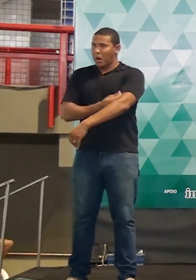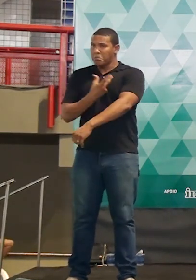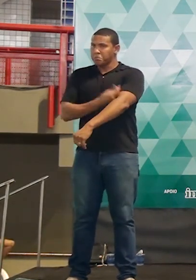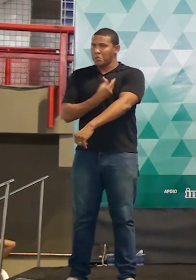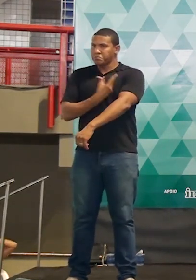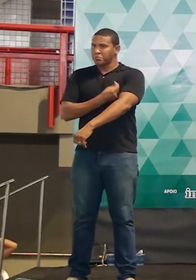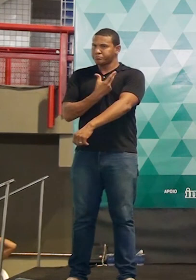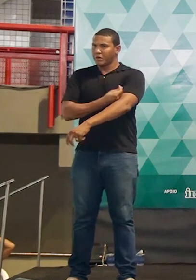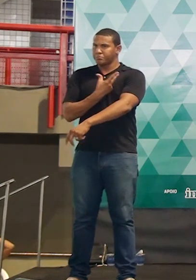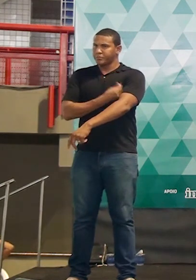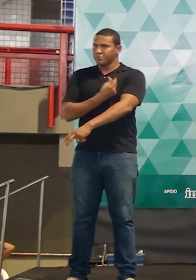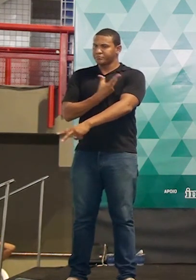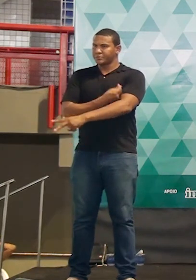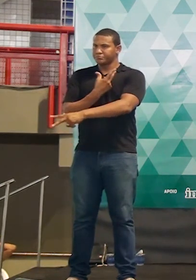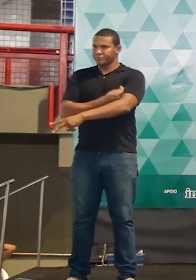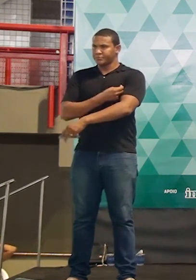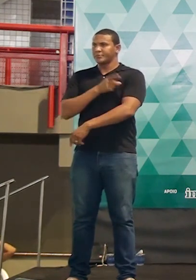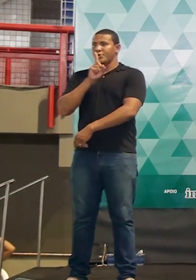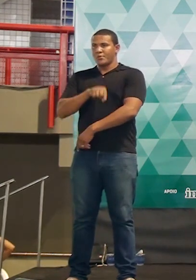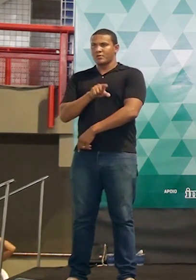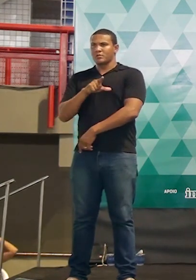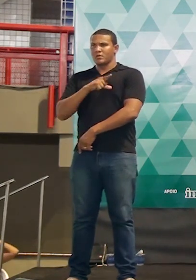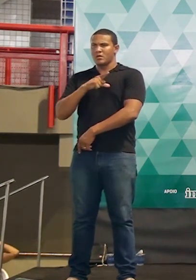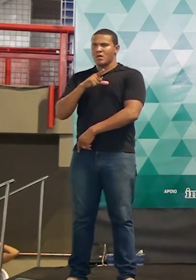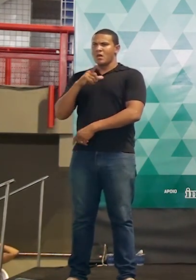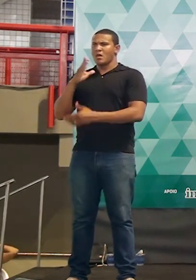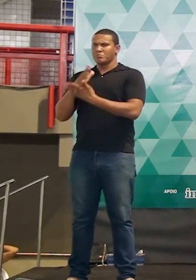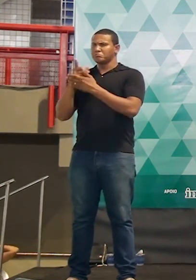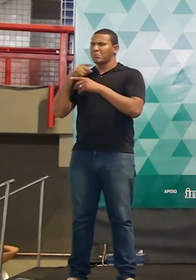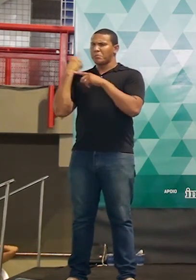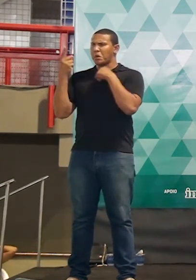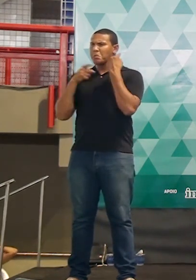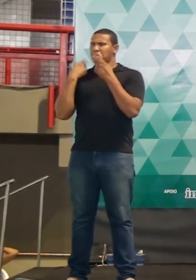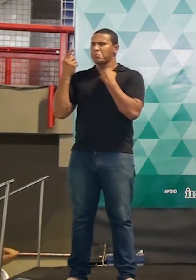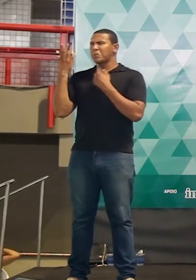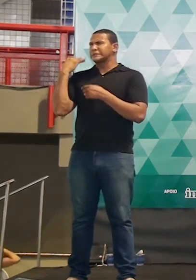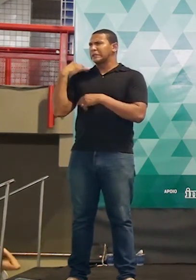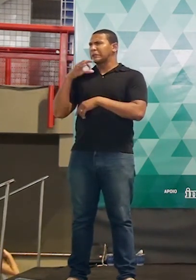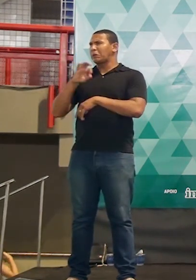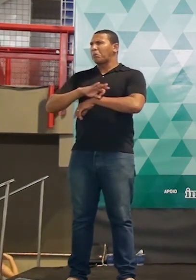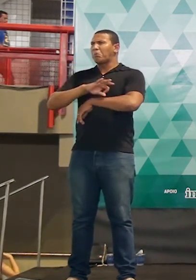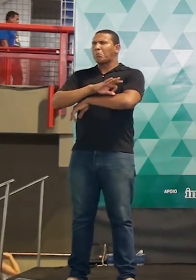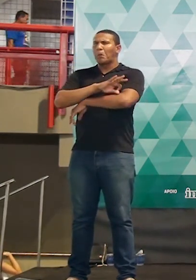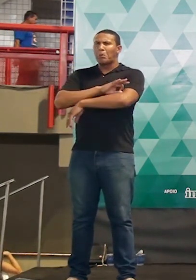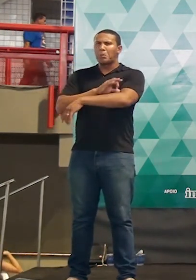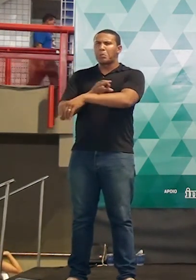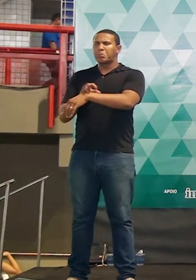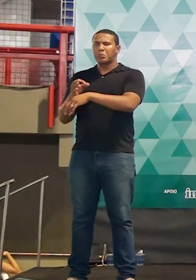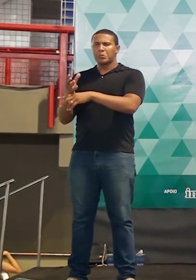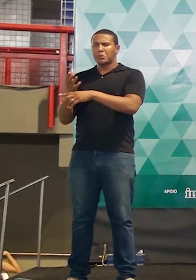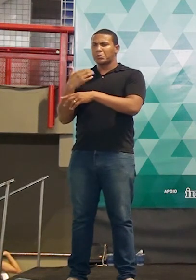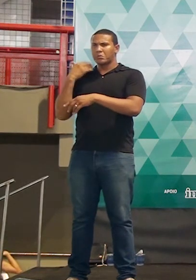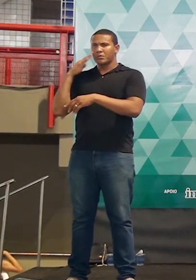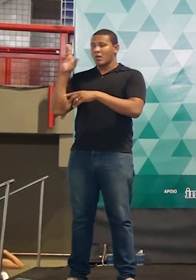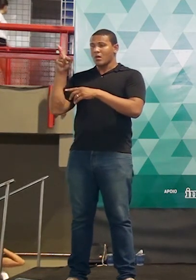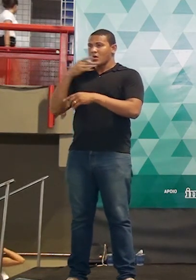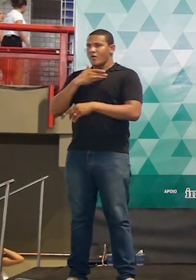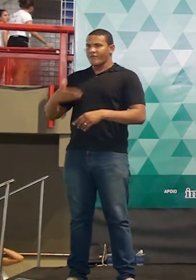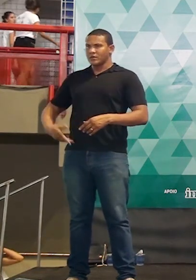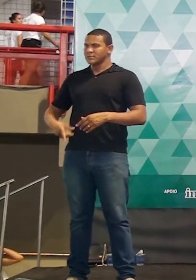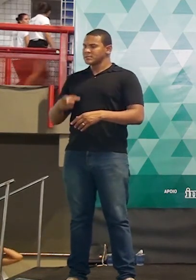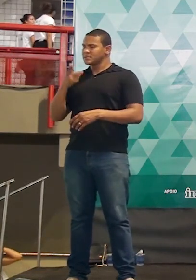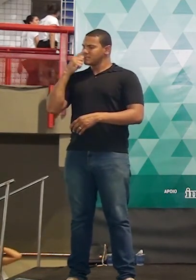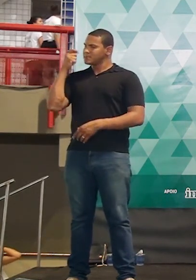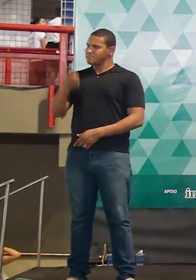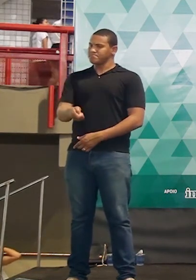vacinas, que havia muitas pessoas que morriam, né, de varíola, rubéola na época, sei lá, e o governo federal mandou vacinar o povo